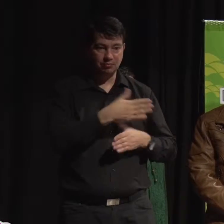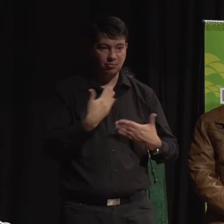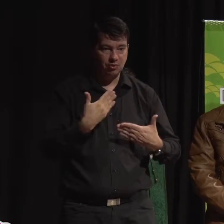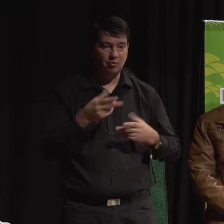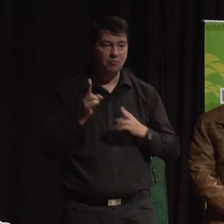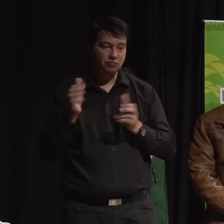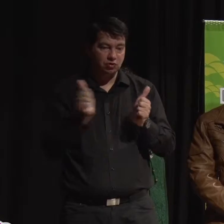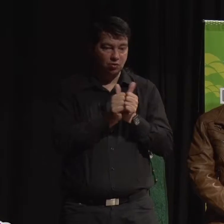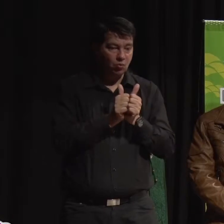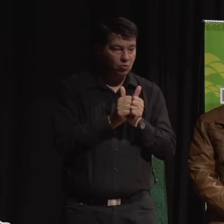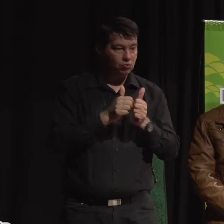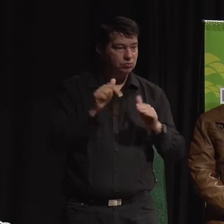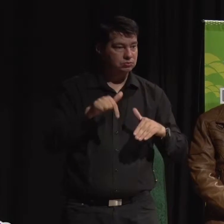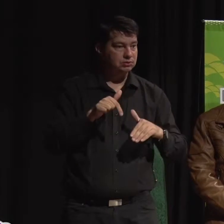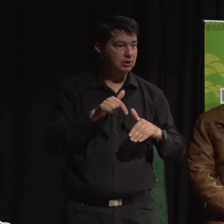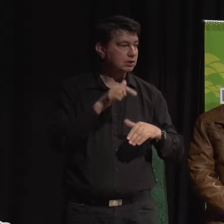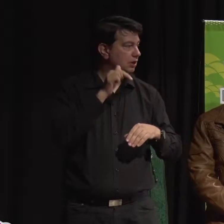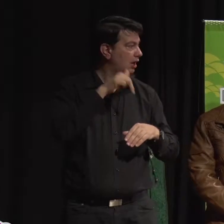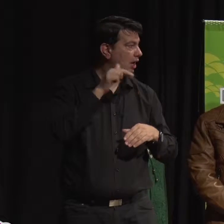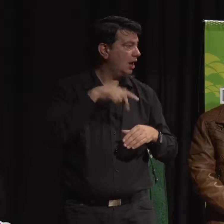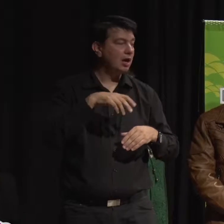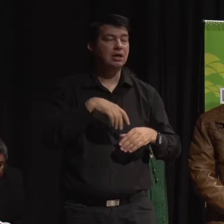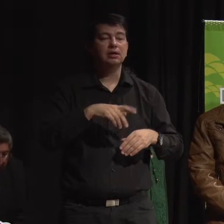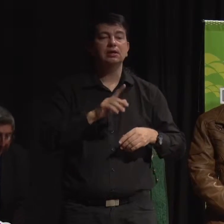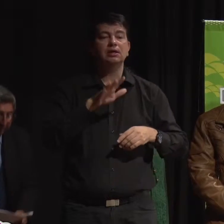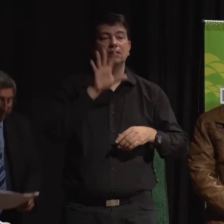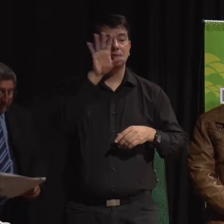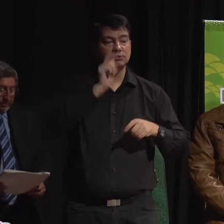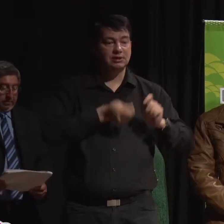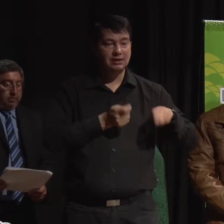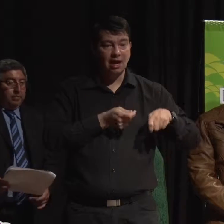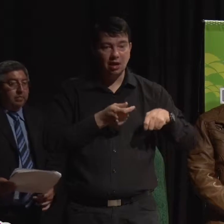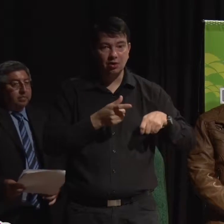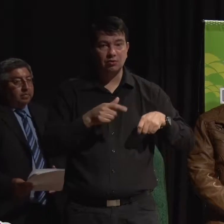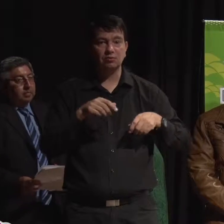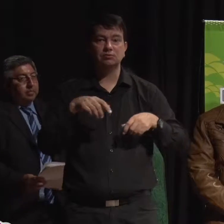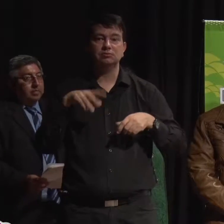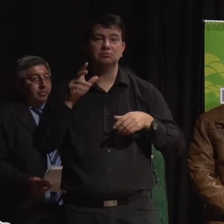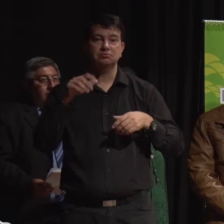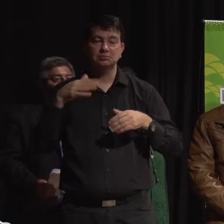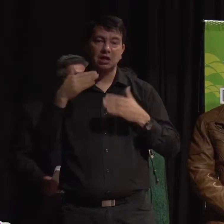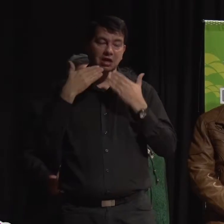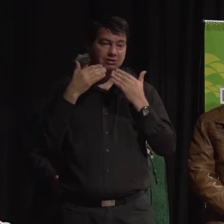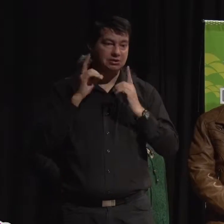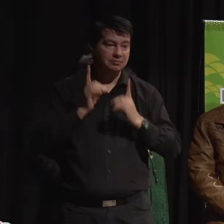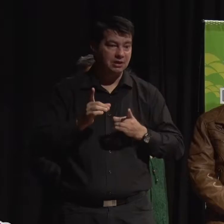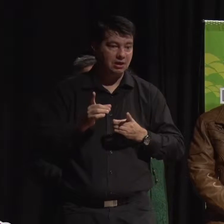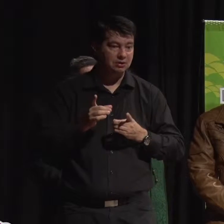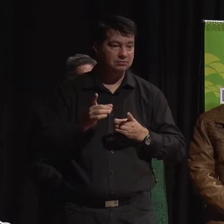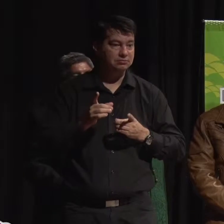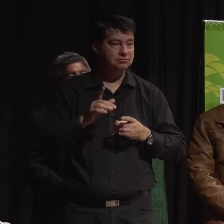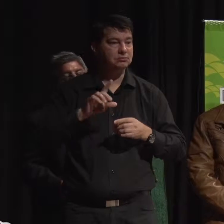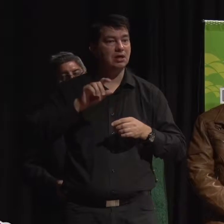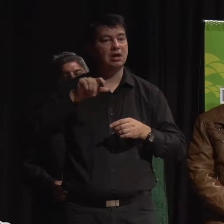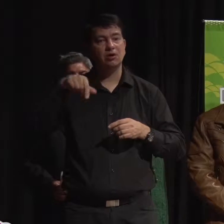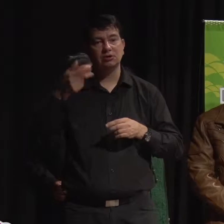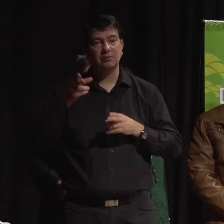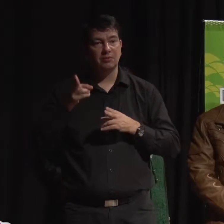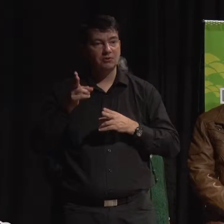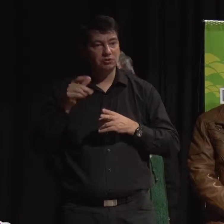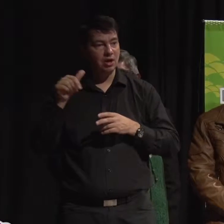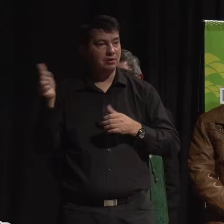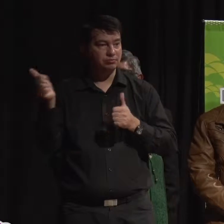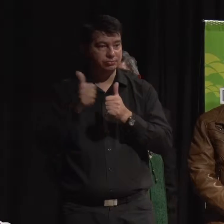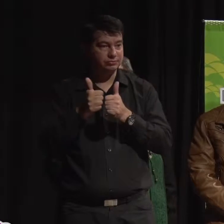y desde acá de santiago del estero bueno agradecer a nuestros compañeros de salta y ahora fabiana martínez quien también